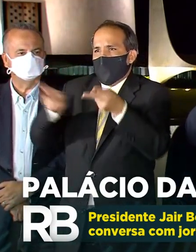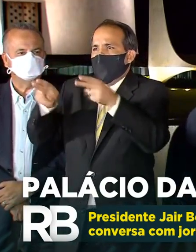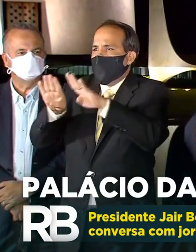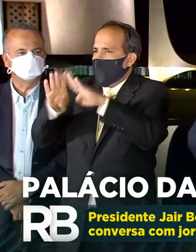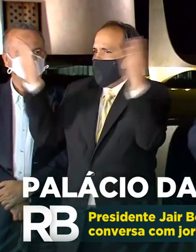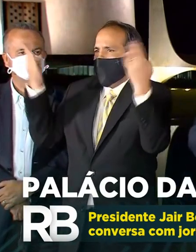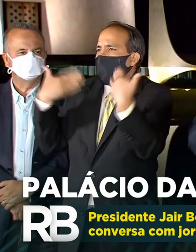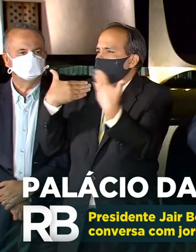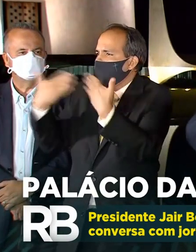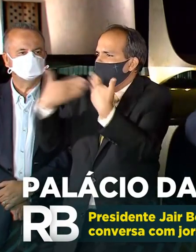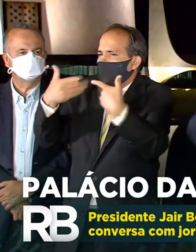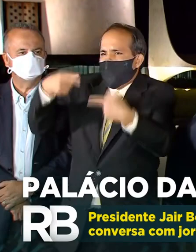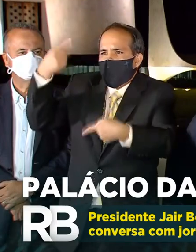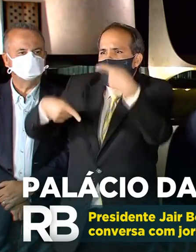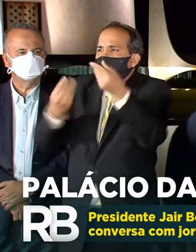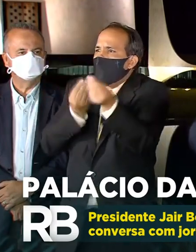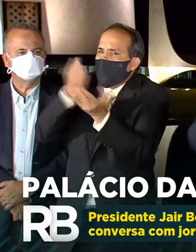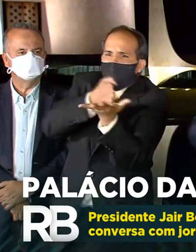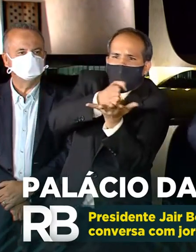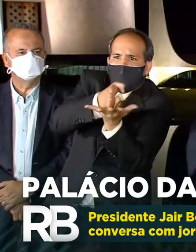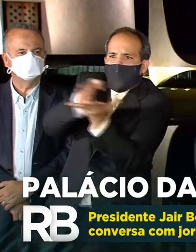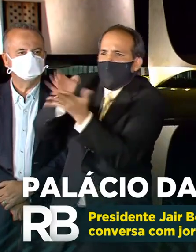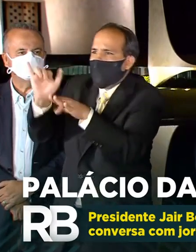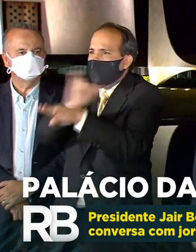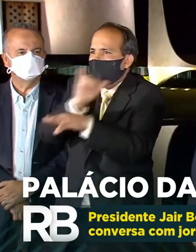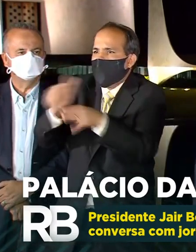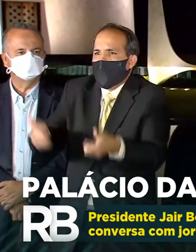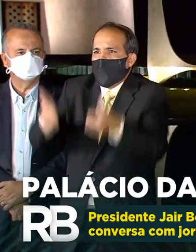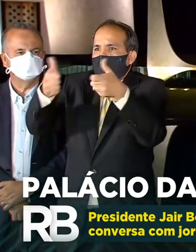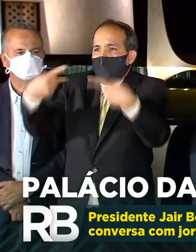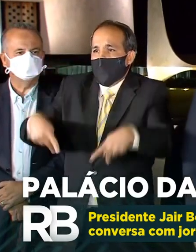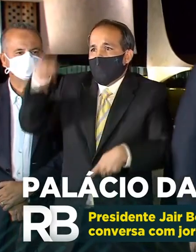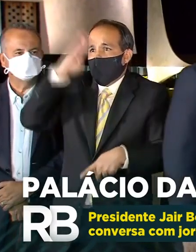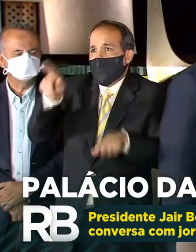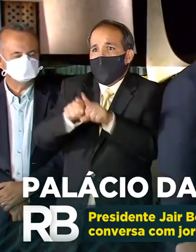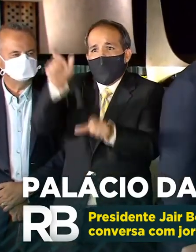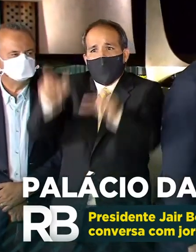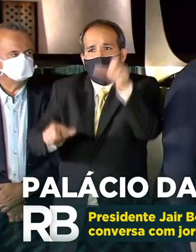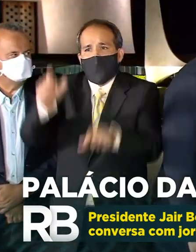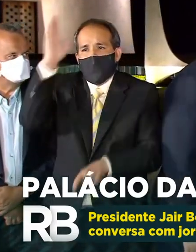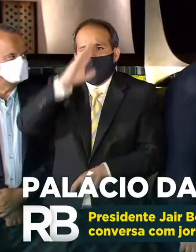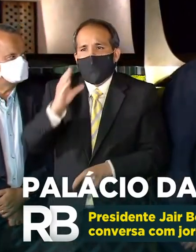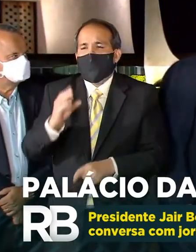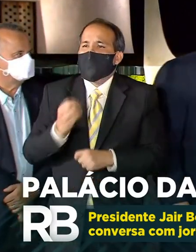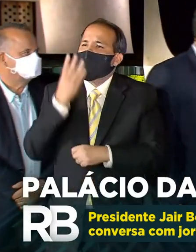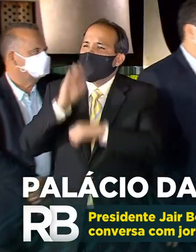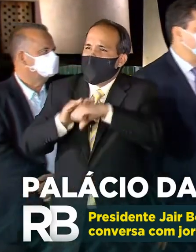as saídas para o Brasil e para os brasileiros. Muito obrigado e boa noite.